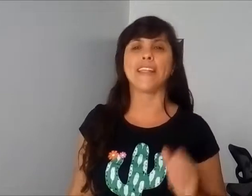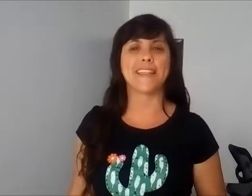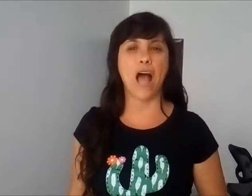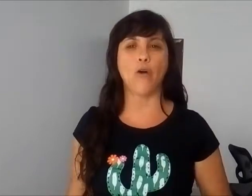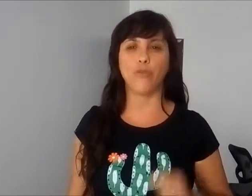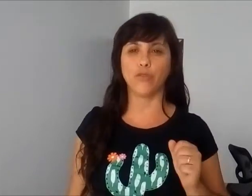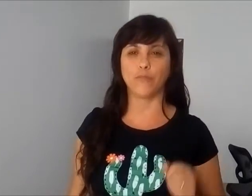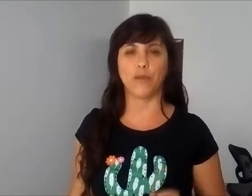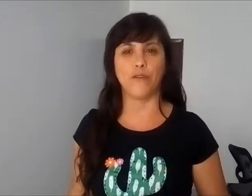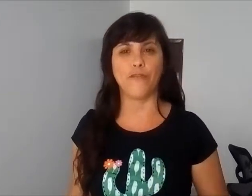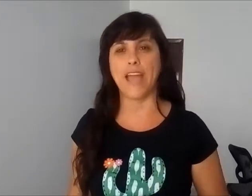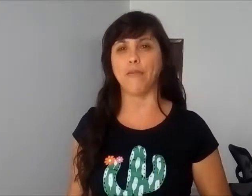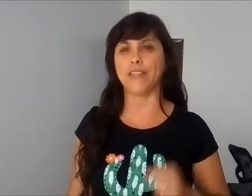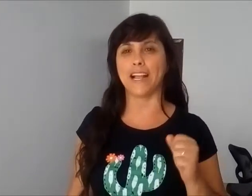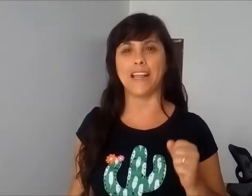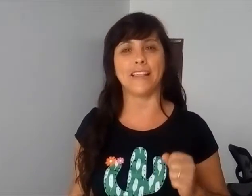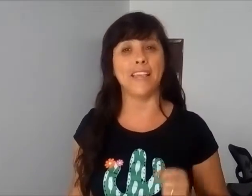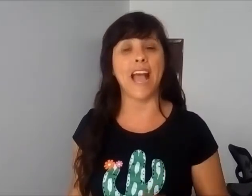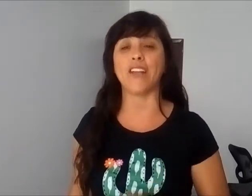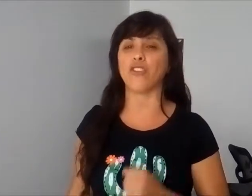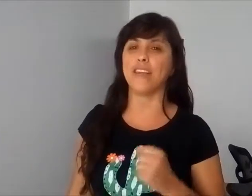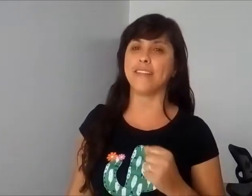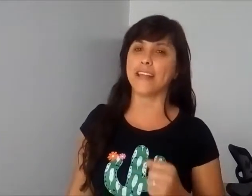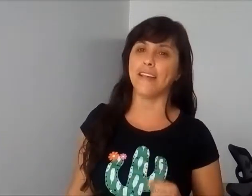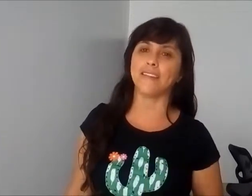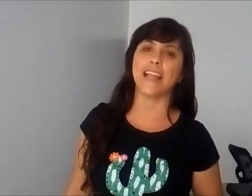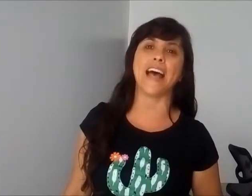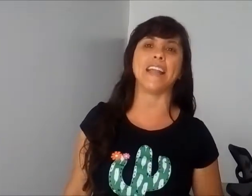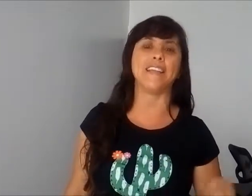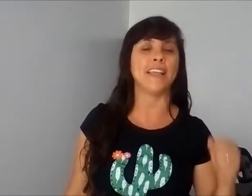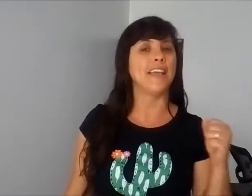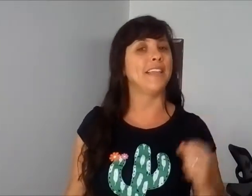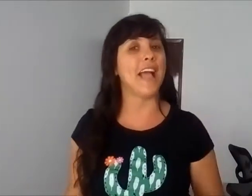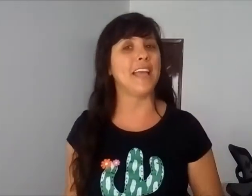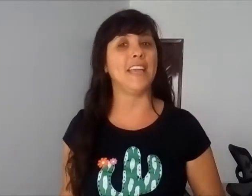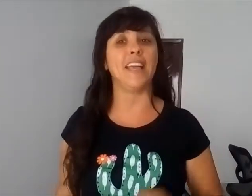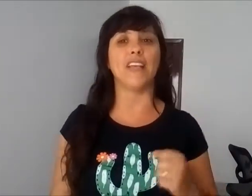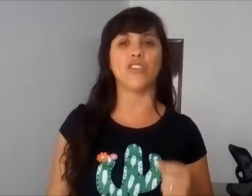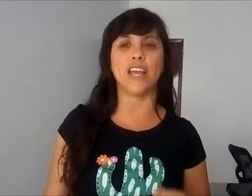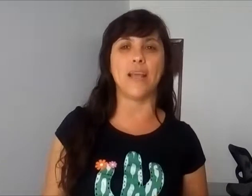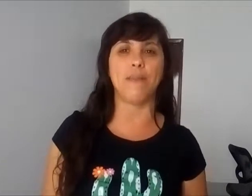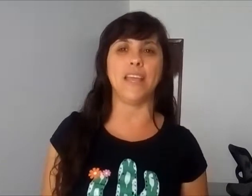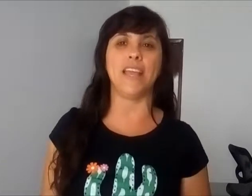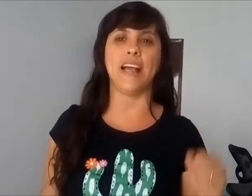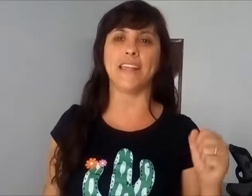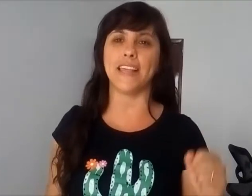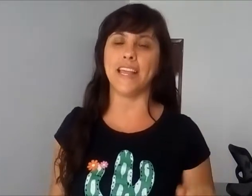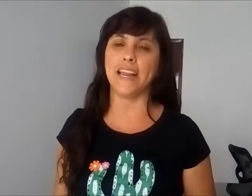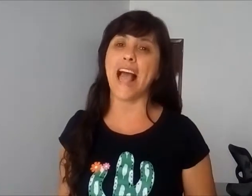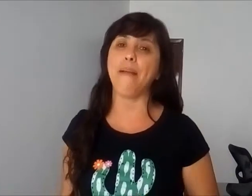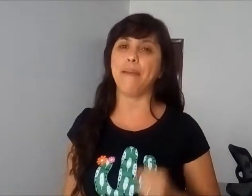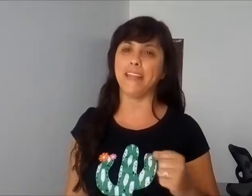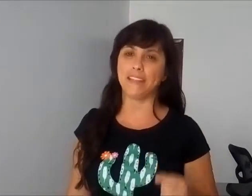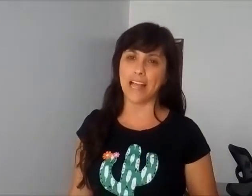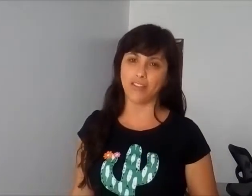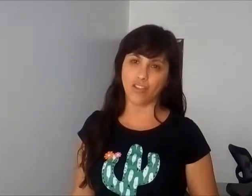salmos e provérbios eclesia x cantarera isaías jeremias e lamentações